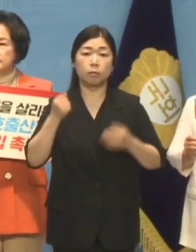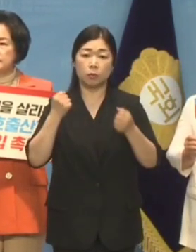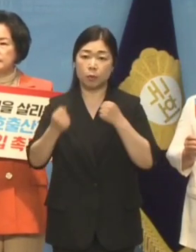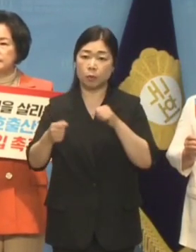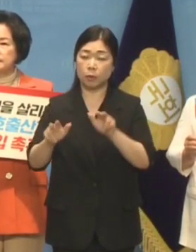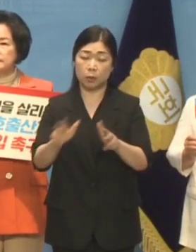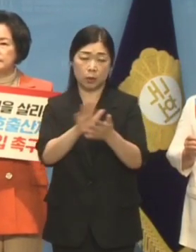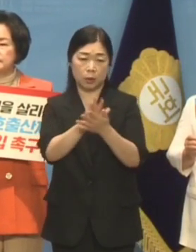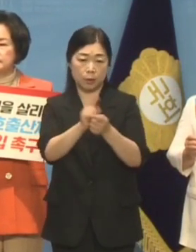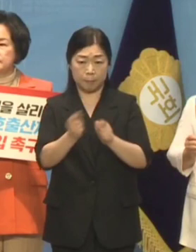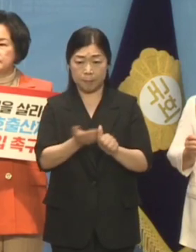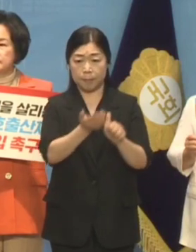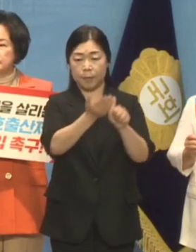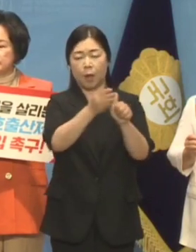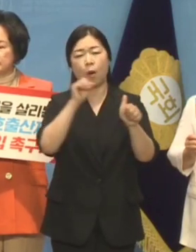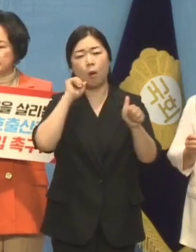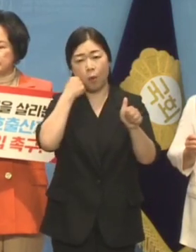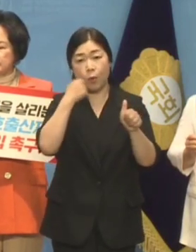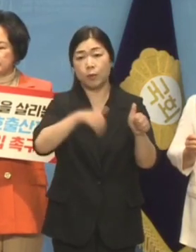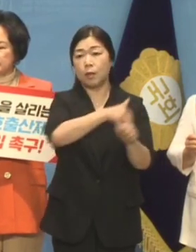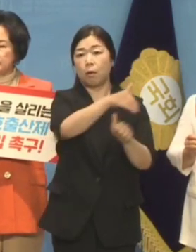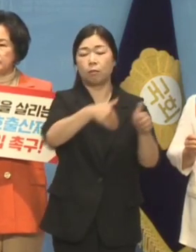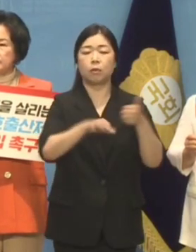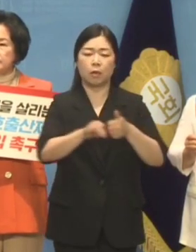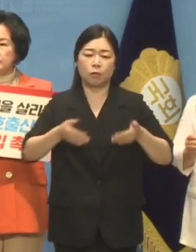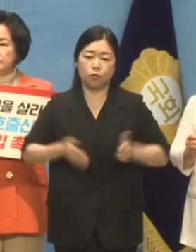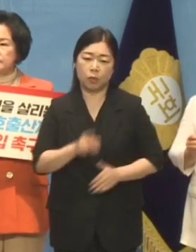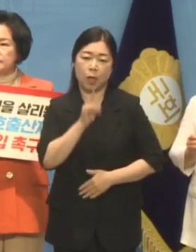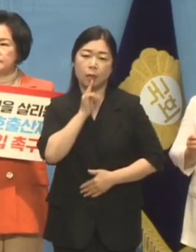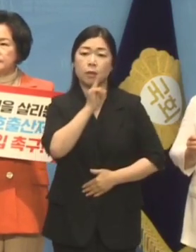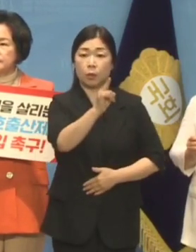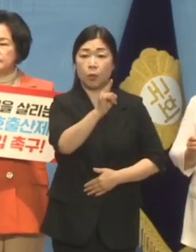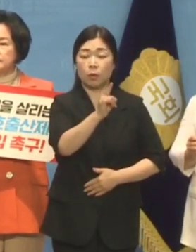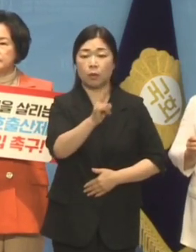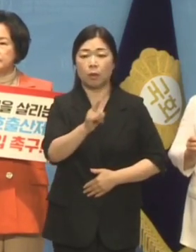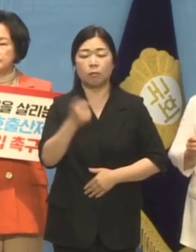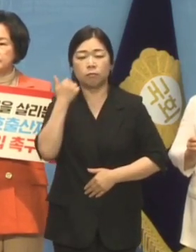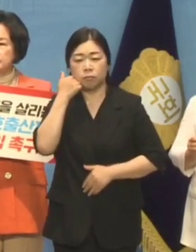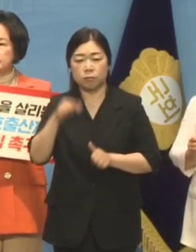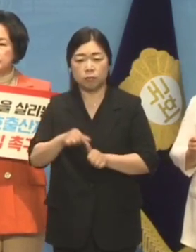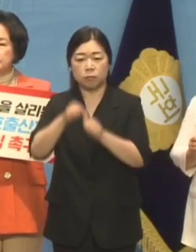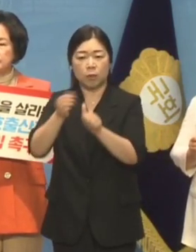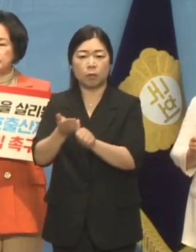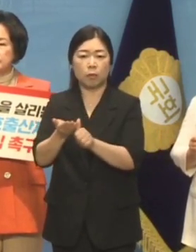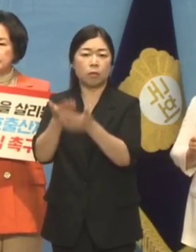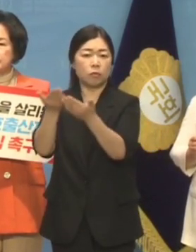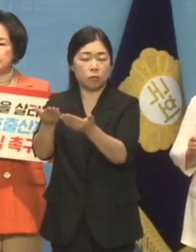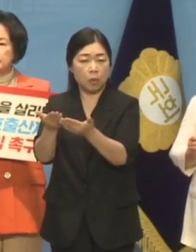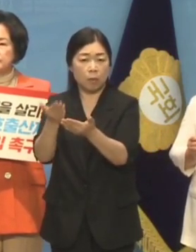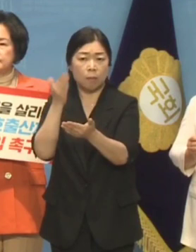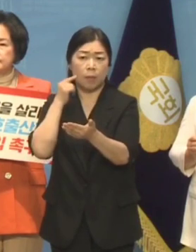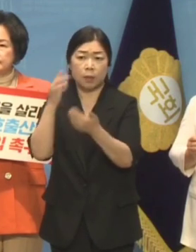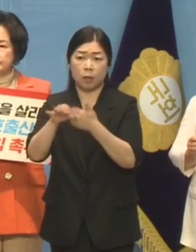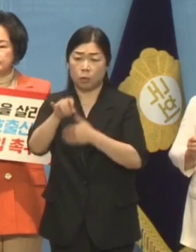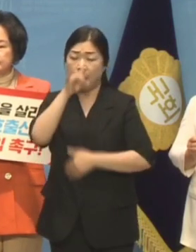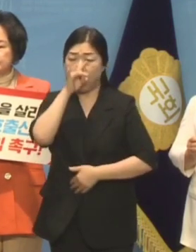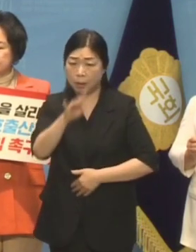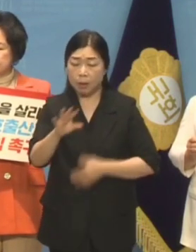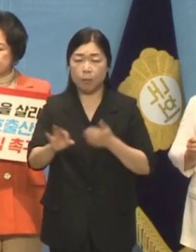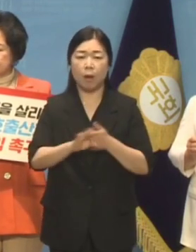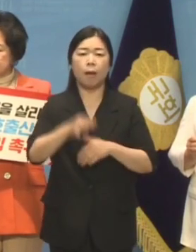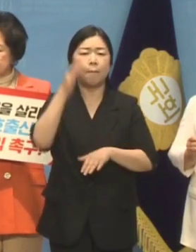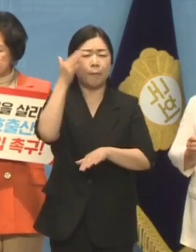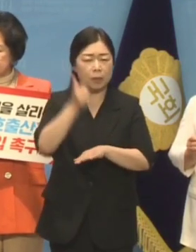불구하고 직접 양육이 불가능한 경우 출생신고를 통한 입양을 돕고 그것도 안 될 경우